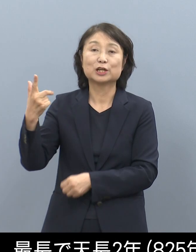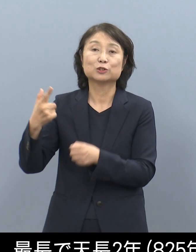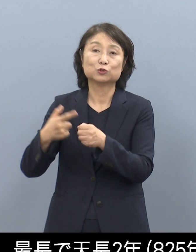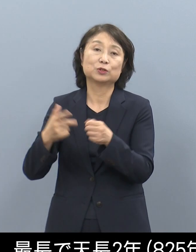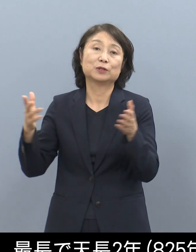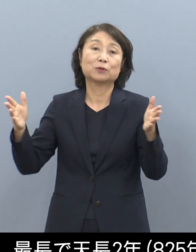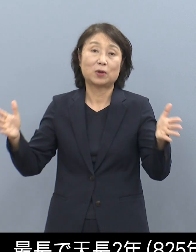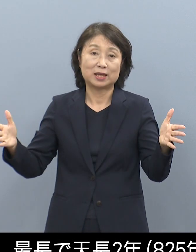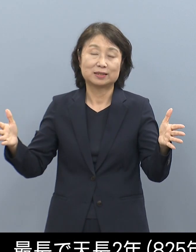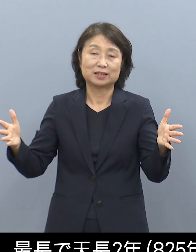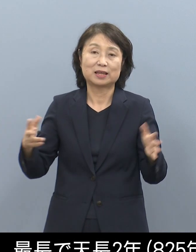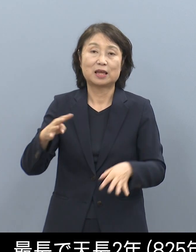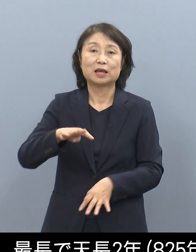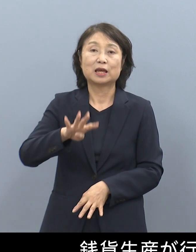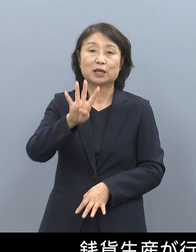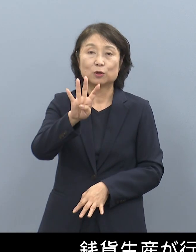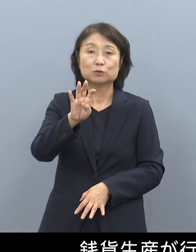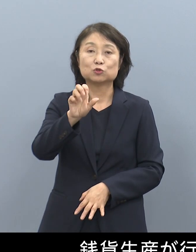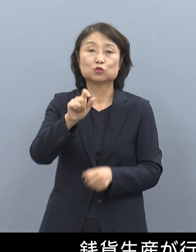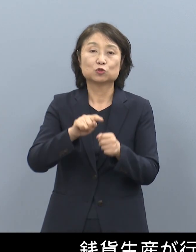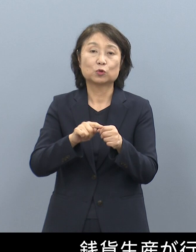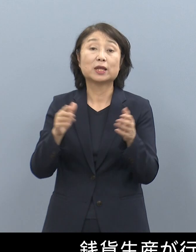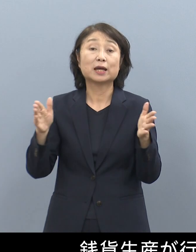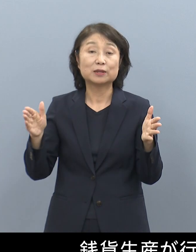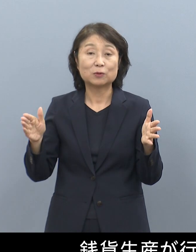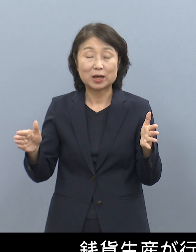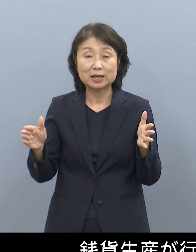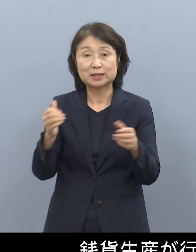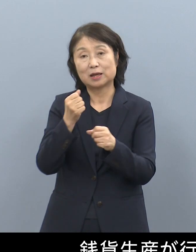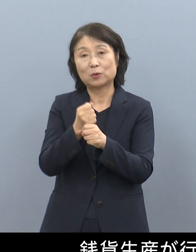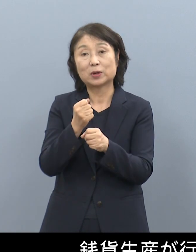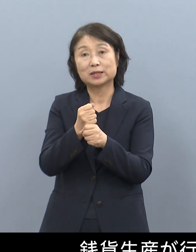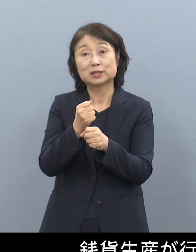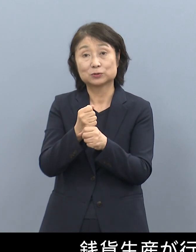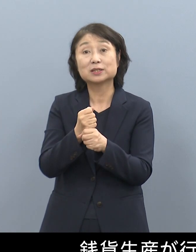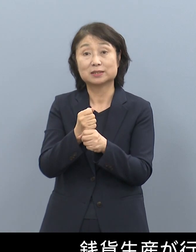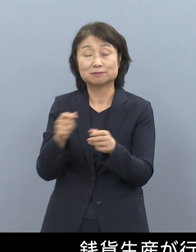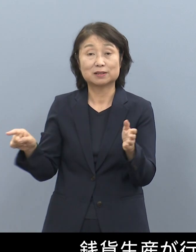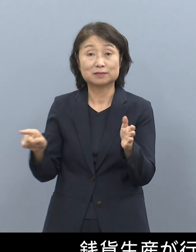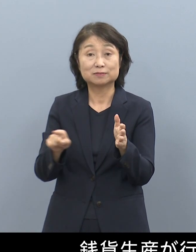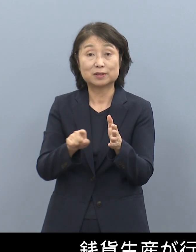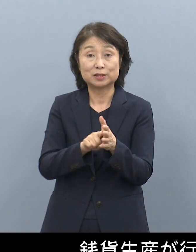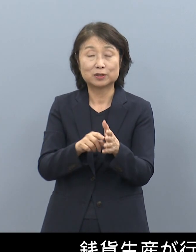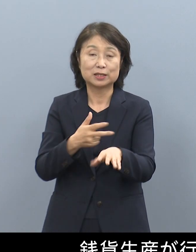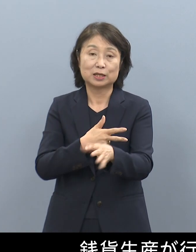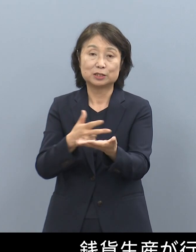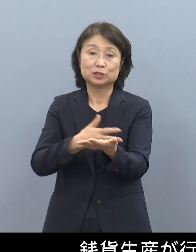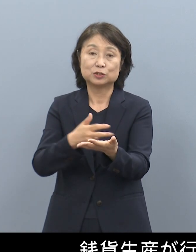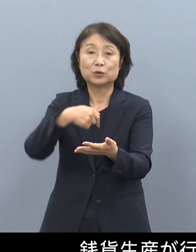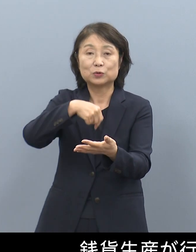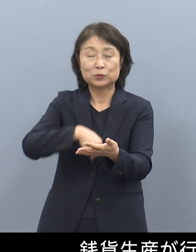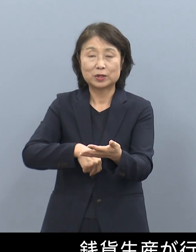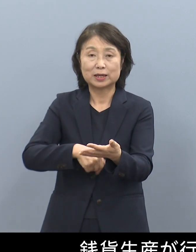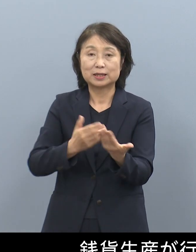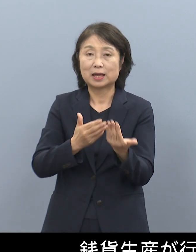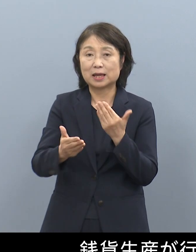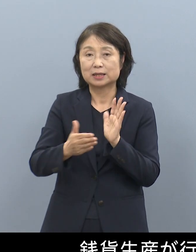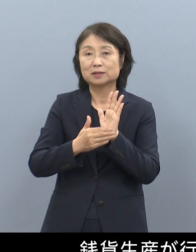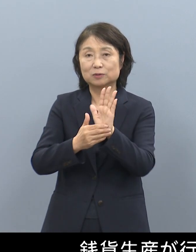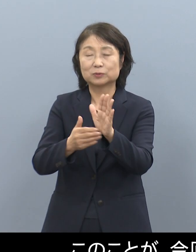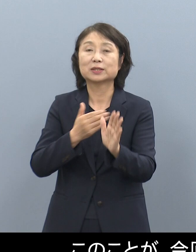の45年間に銑貨生産が行われていたことを考古資料で明らかにすることができました